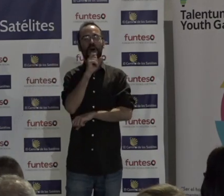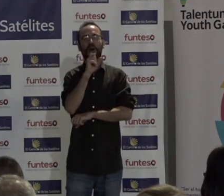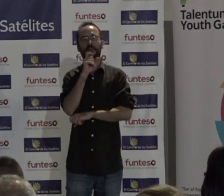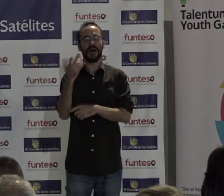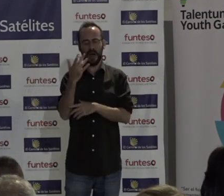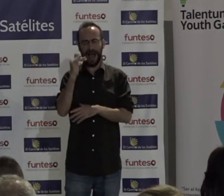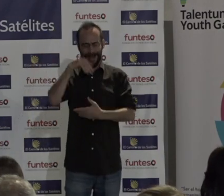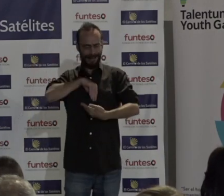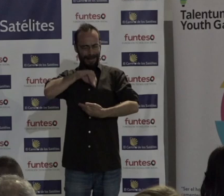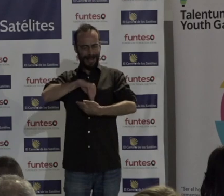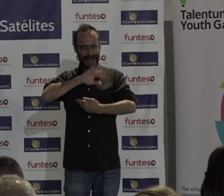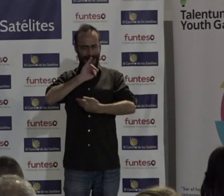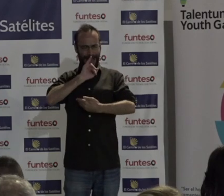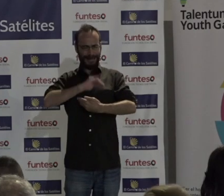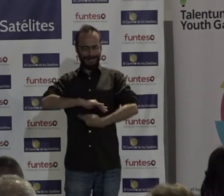de este talento, pues